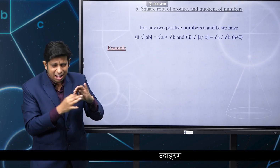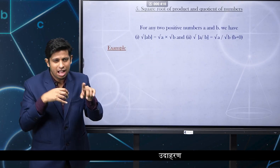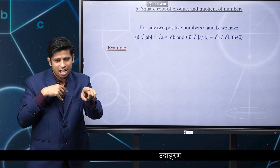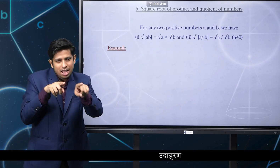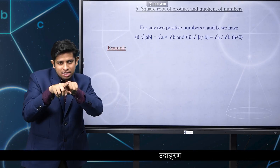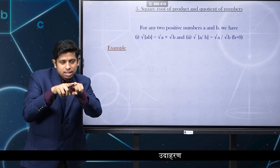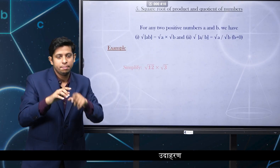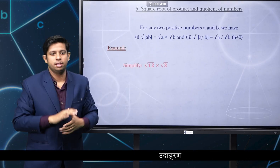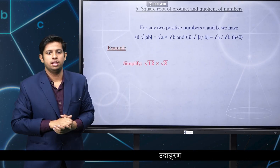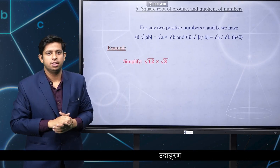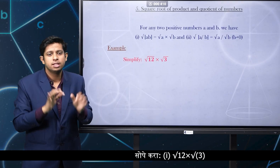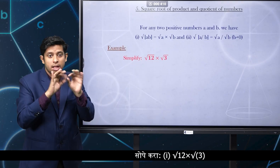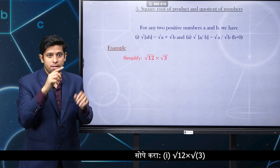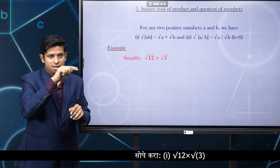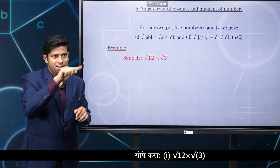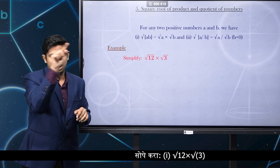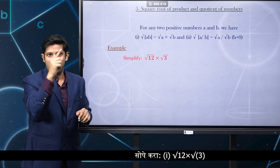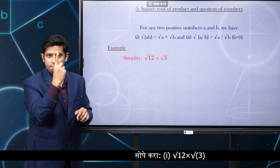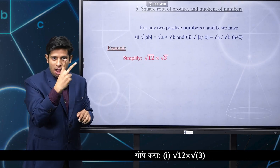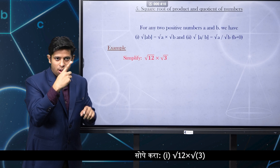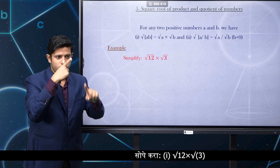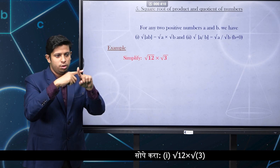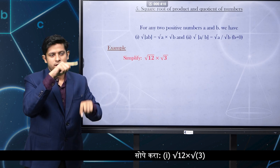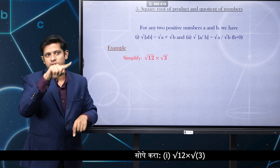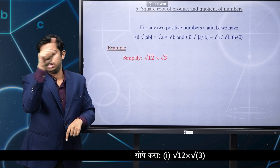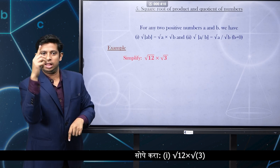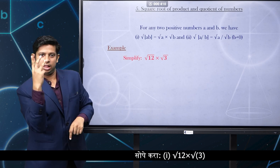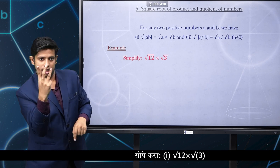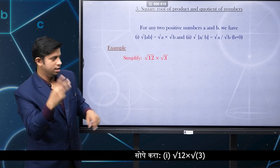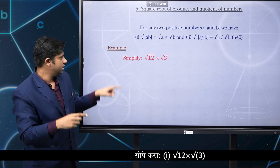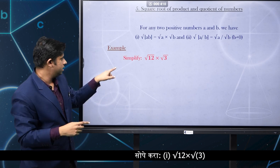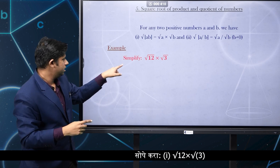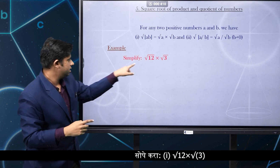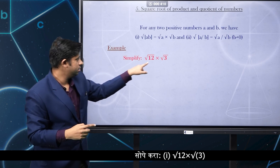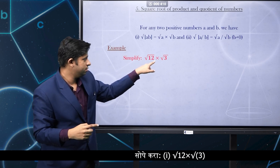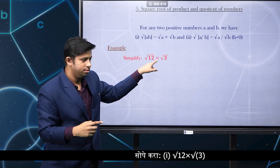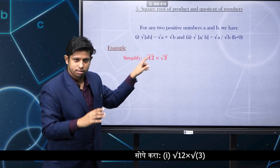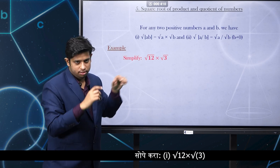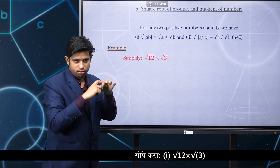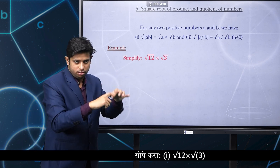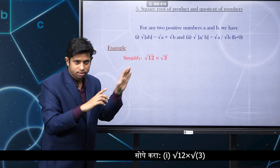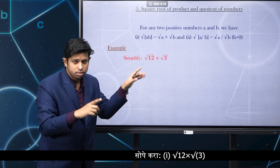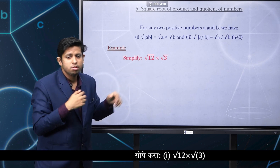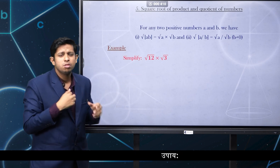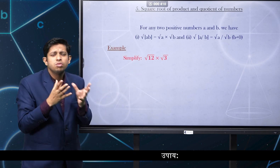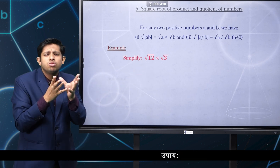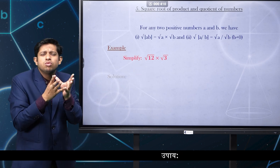उदाहरण सोपे करा. 1 वर्गमुळामध्ये 12 गुणिले वर्गमुळामध्ये 3. उपाय